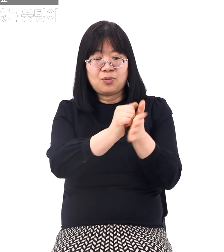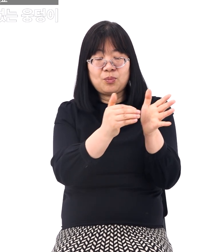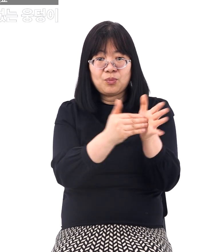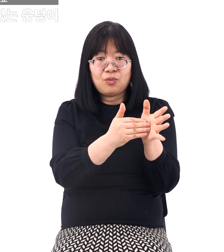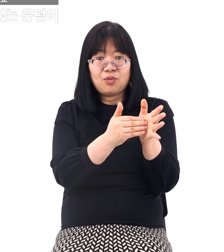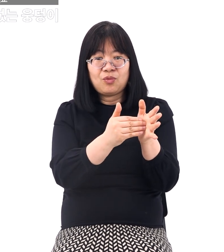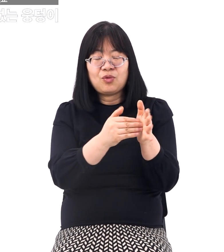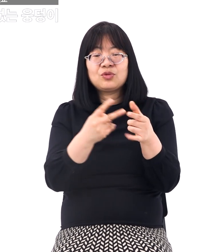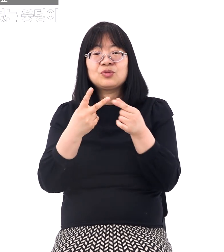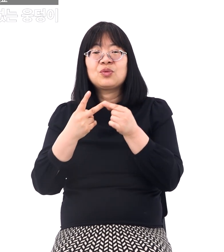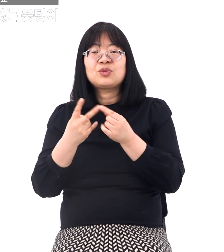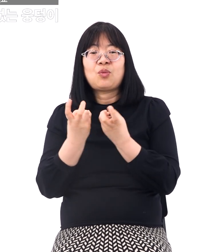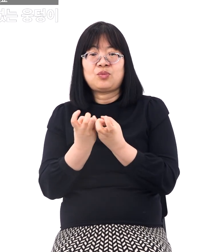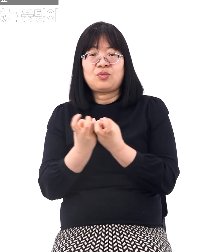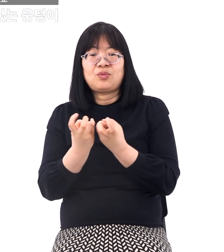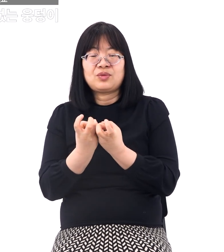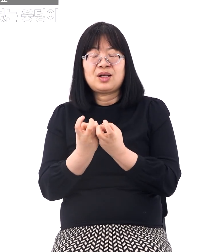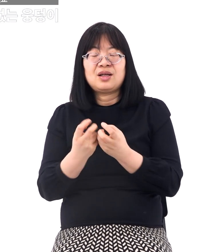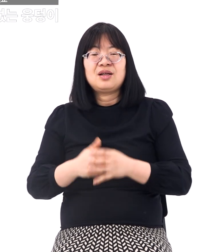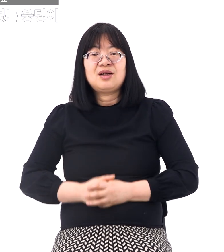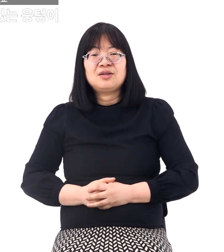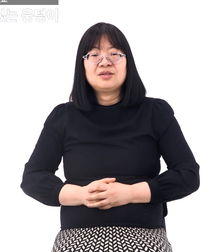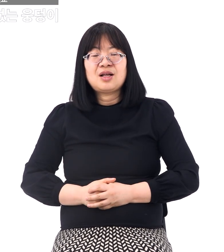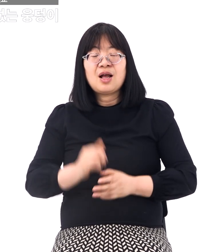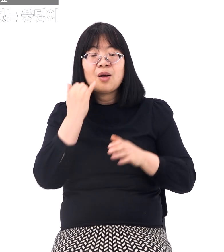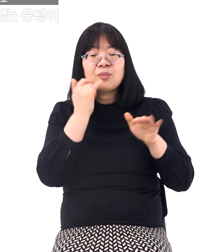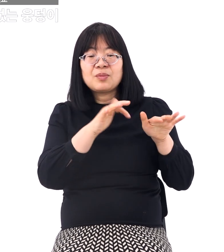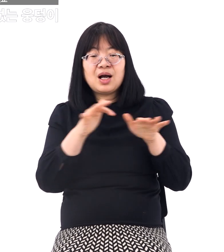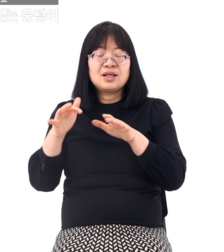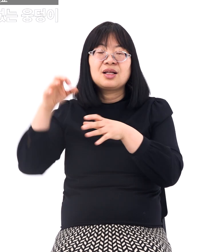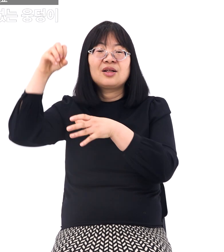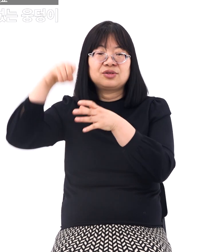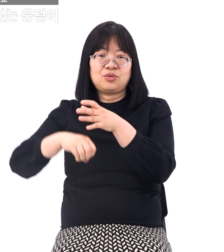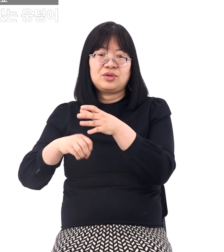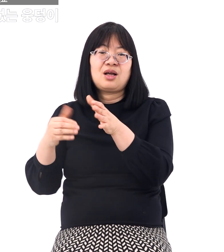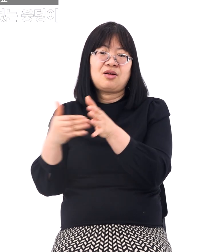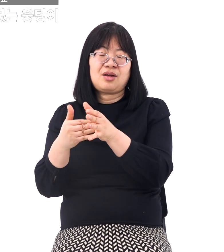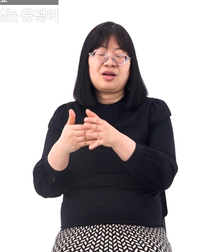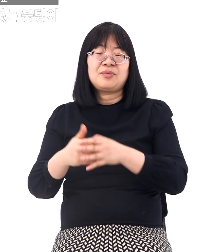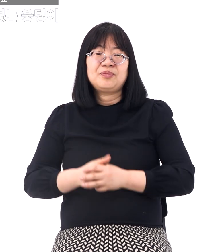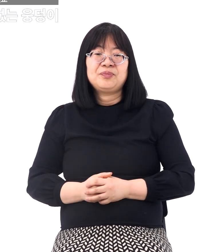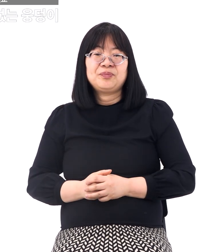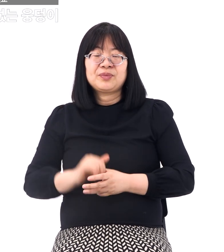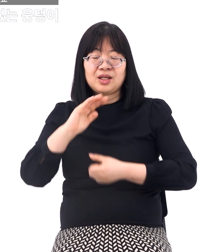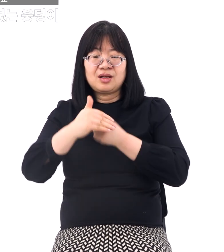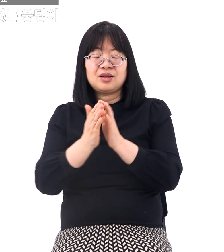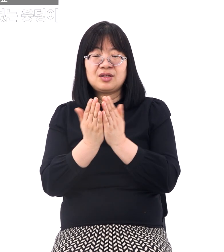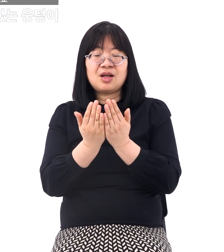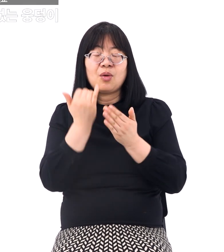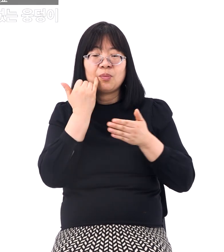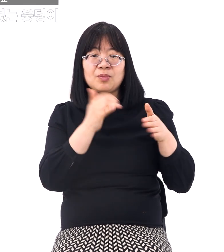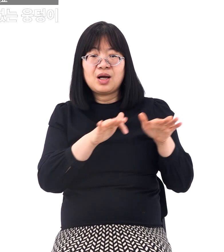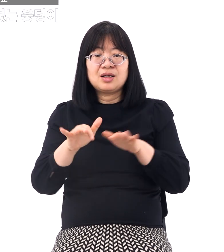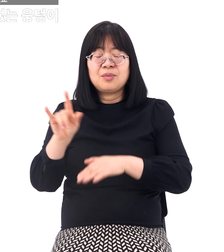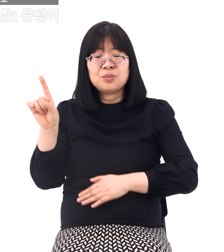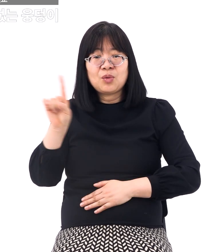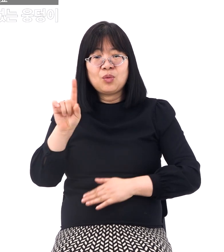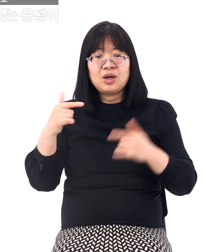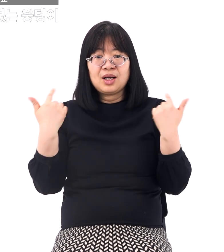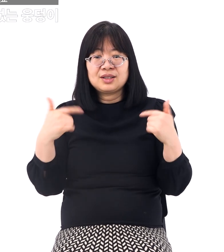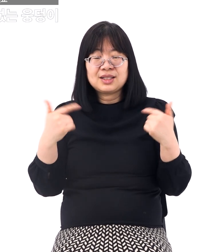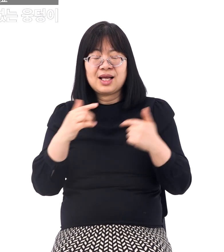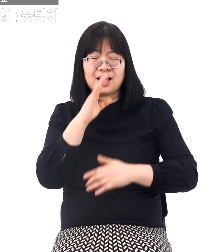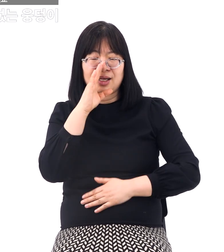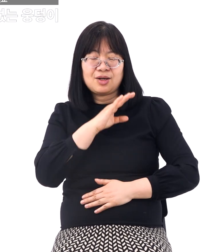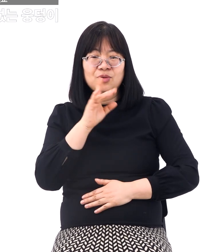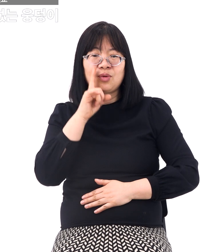정복하셔서 두 번째는 어떻게 하신다고 되어 있죠? 바다에 쳐넣는다고 되어 있어요. 성경에서 바다는 항상